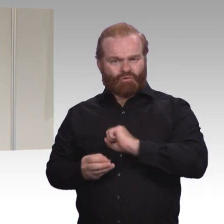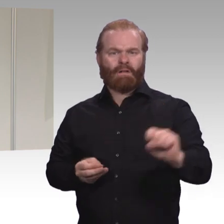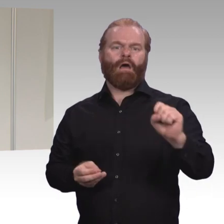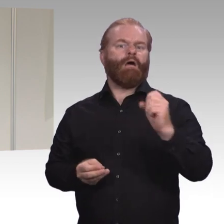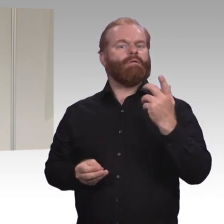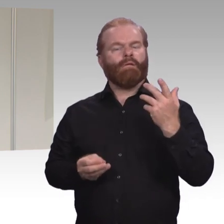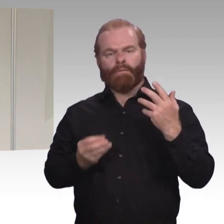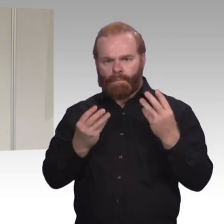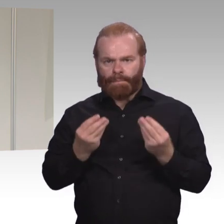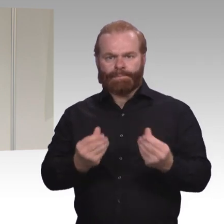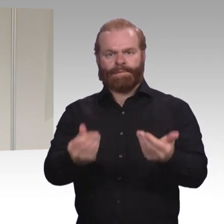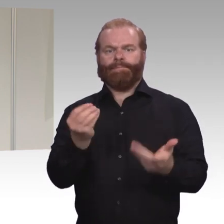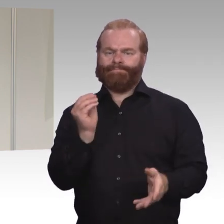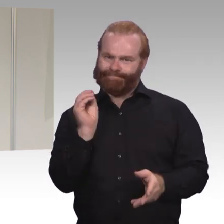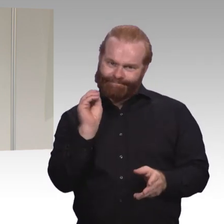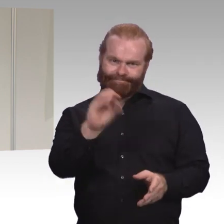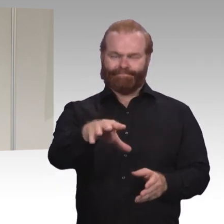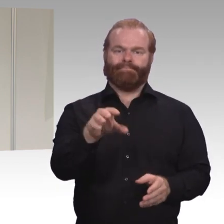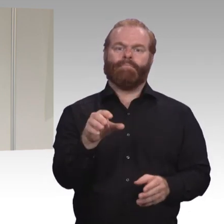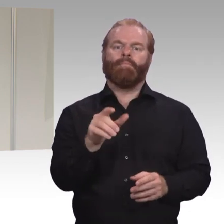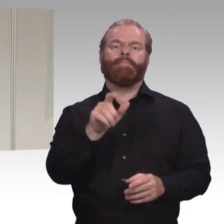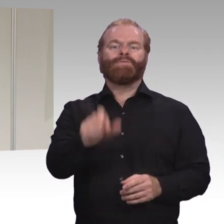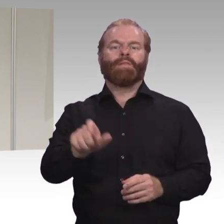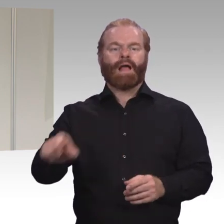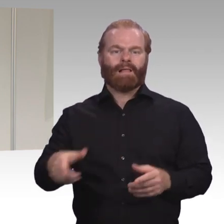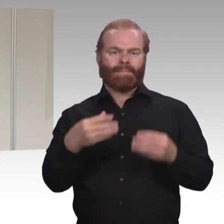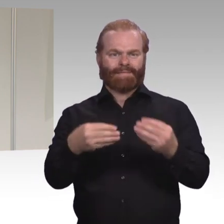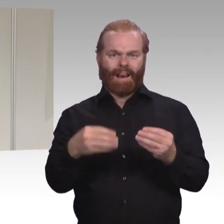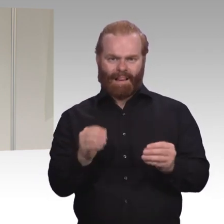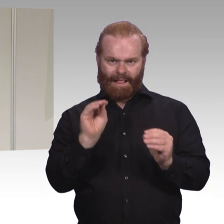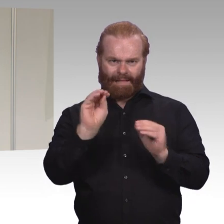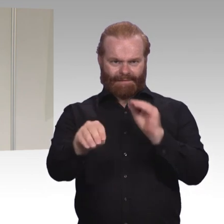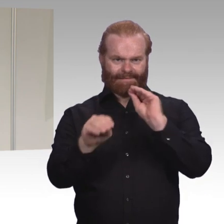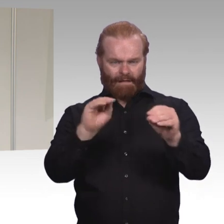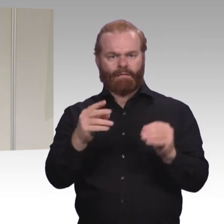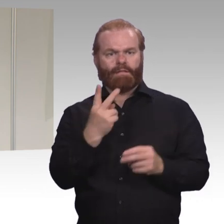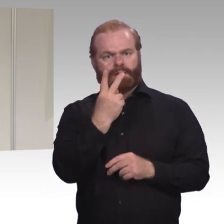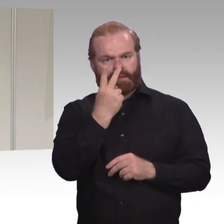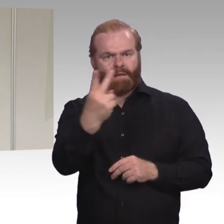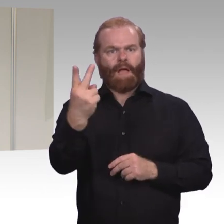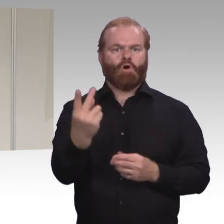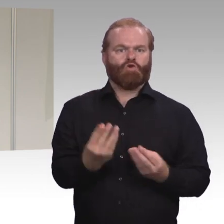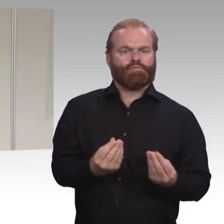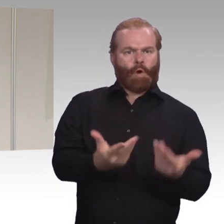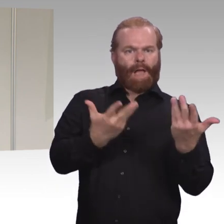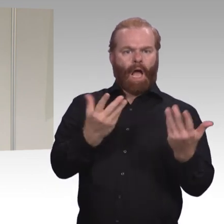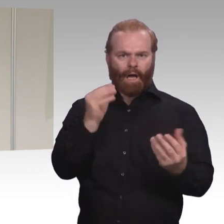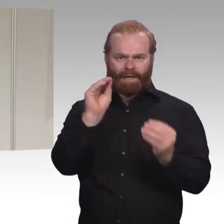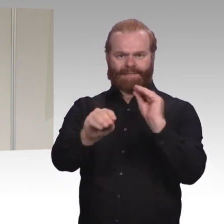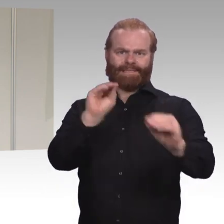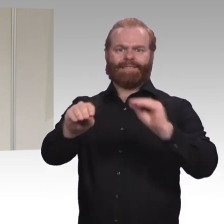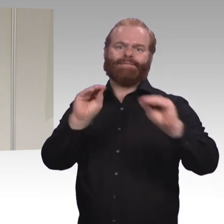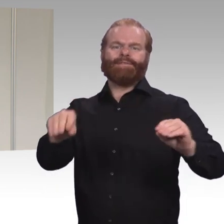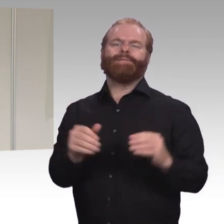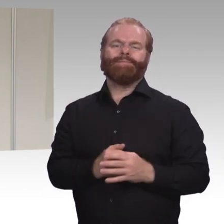gilt für die dringend benötigten Großprojekte. Die Projekte, die wir mit unseren europäischen Partnern gemeinsam